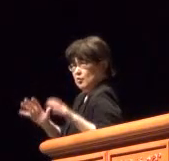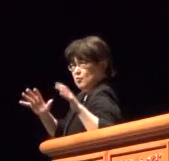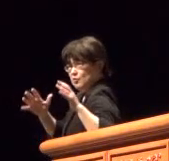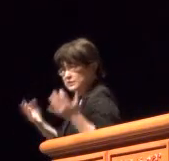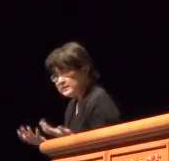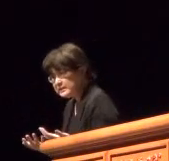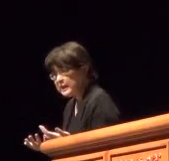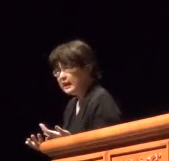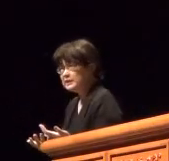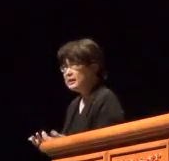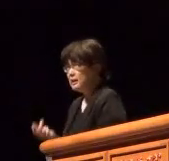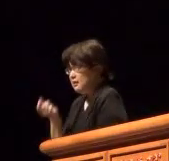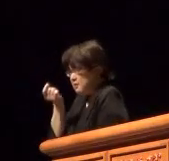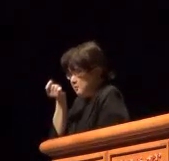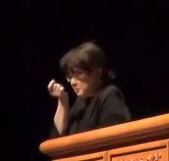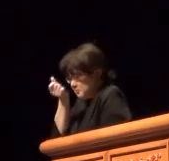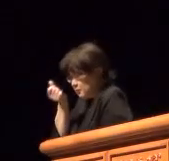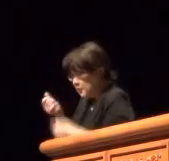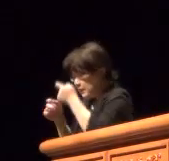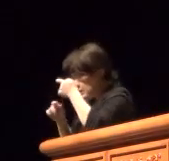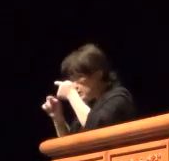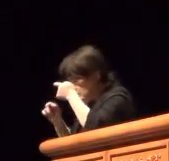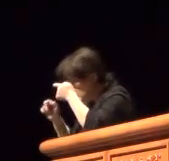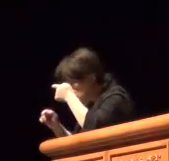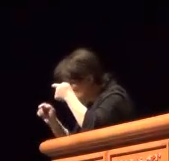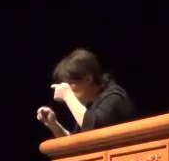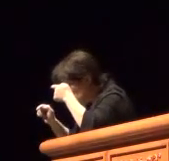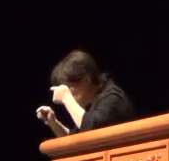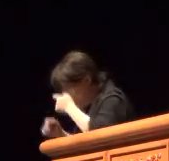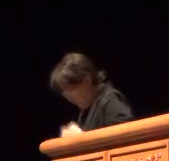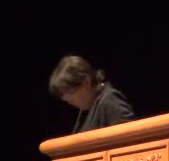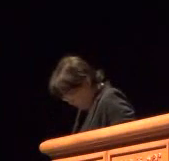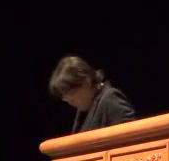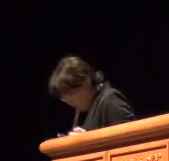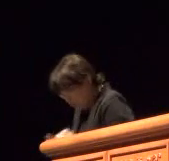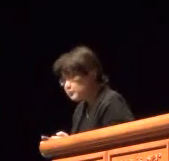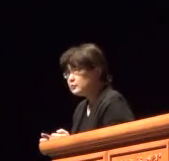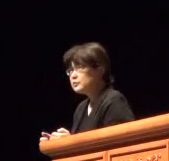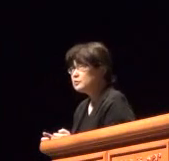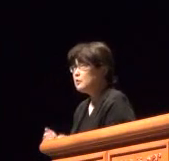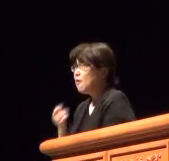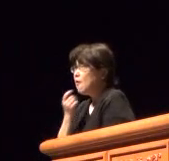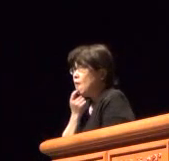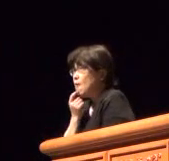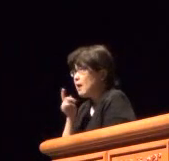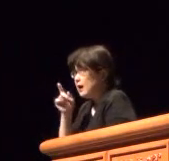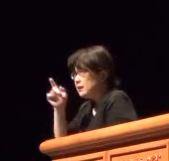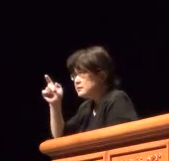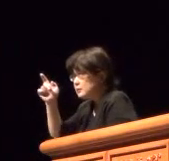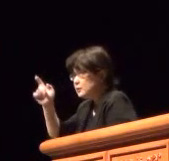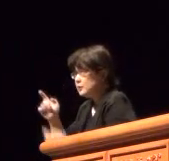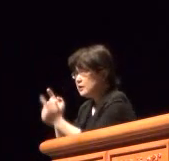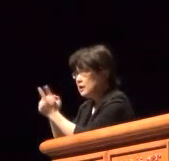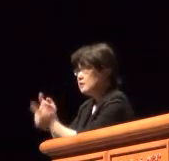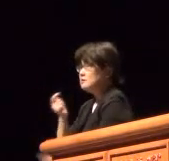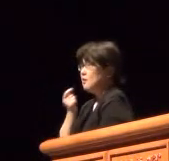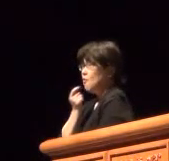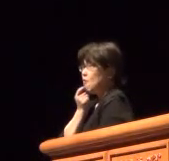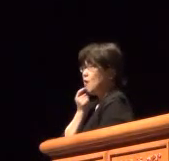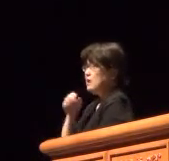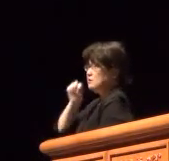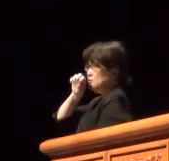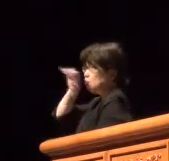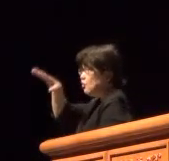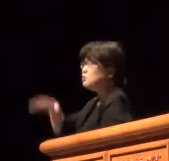1ミリでも前に進む。おかしいことにはやっぱりおかしいと声を上げてい